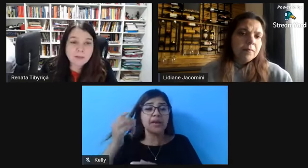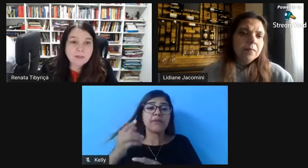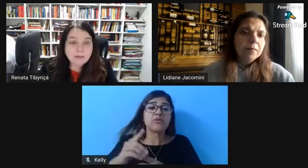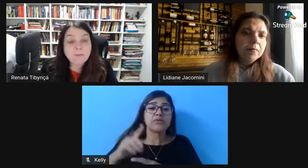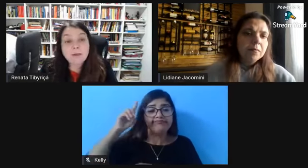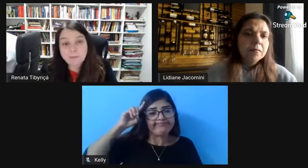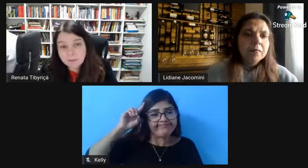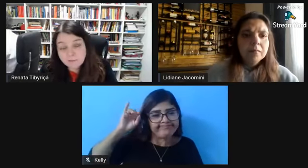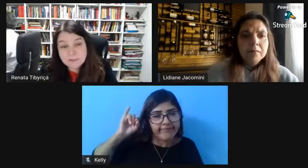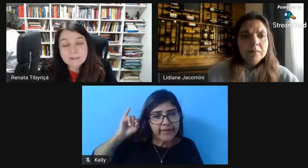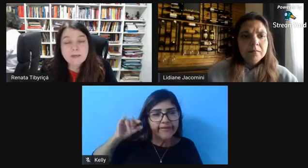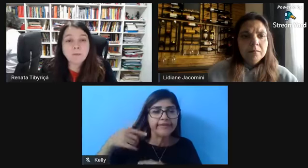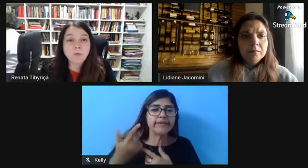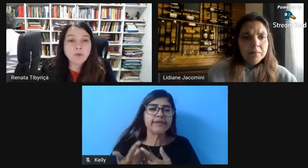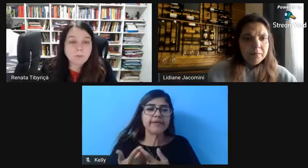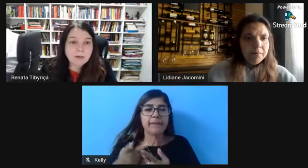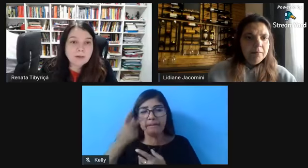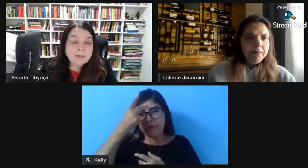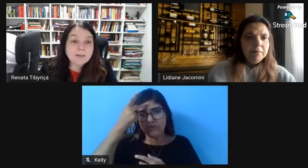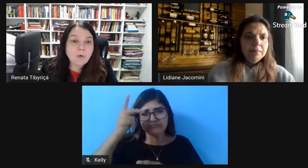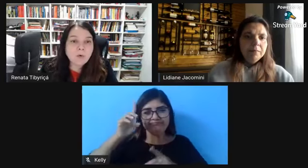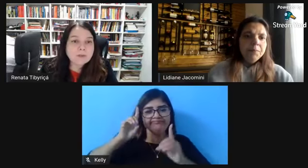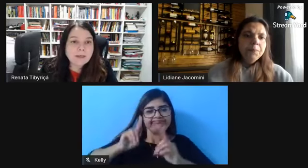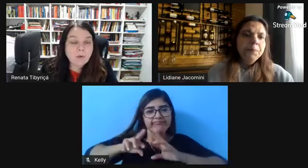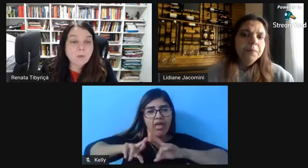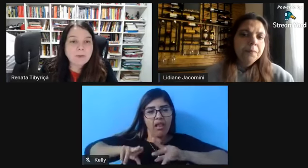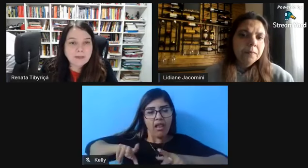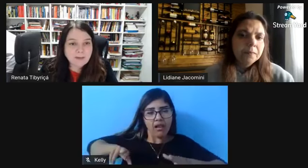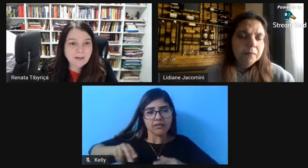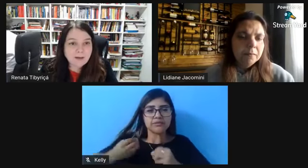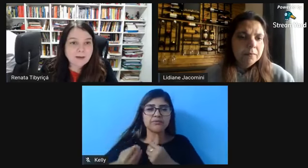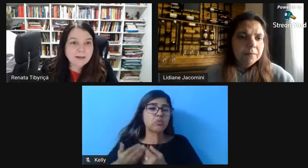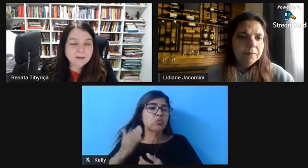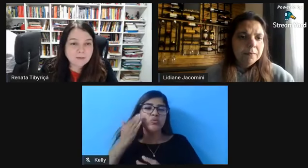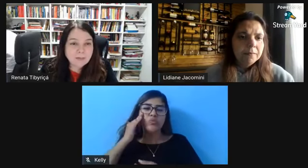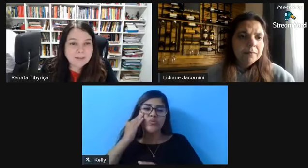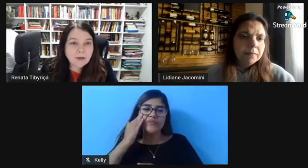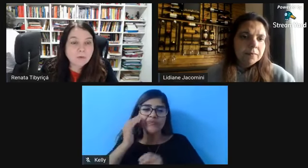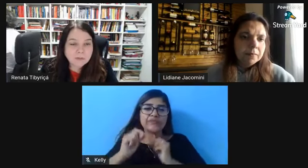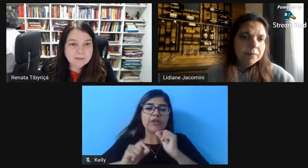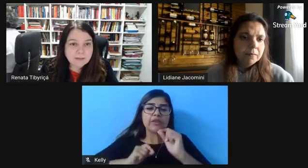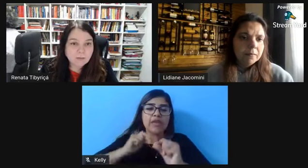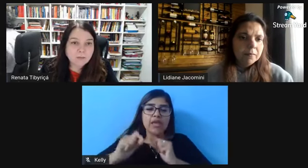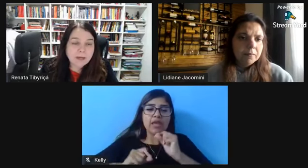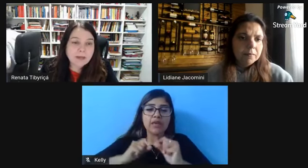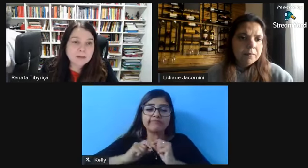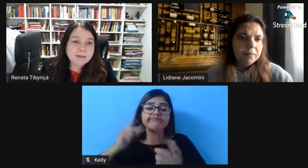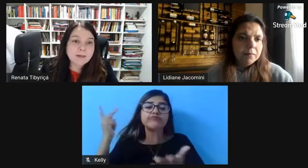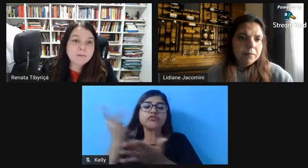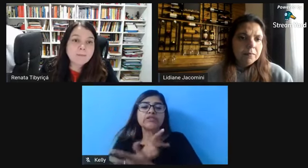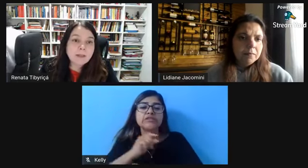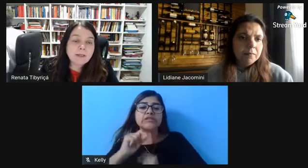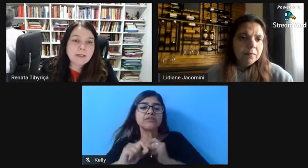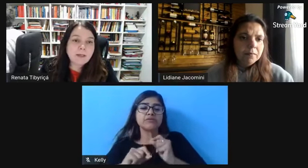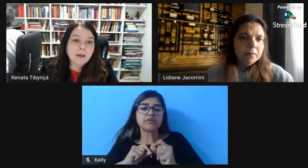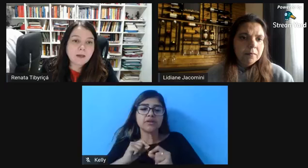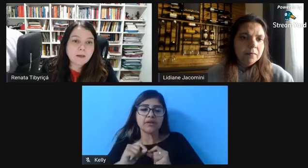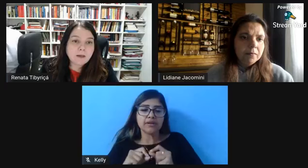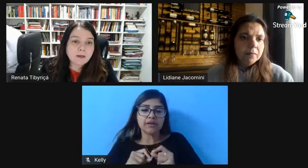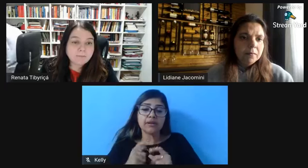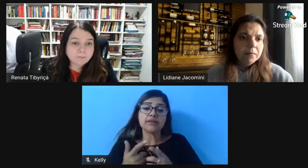intelectual, né, uma deficiência múltipla, não consegue compreender o que está acontecendo com elas,